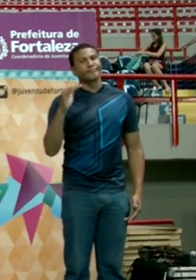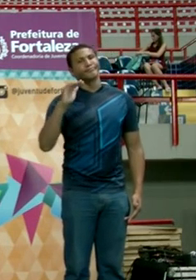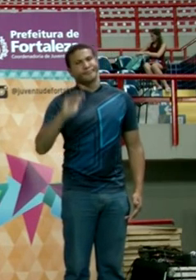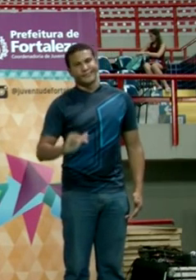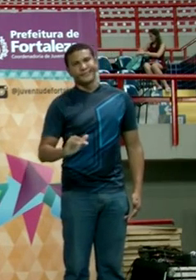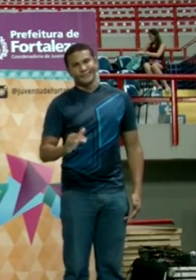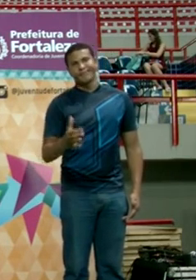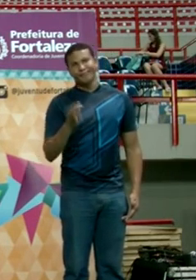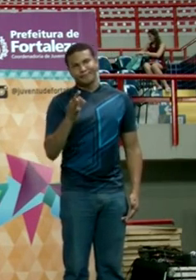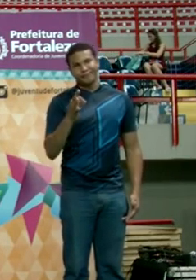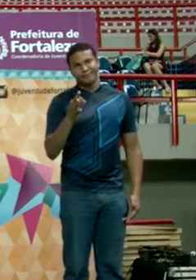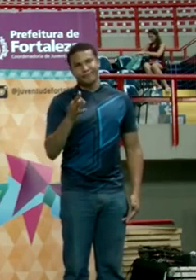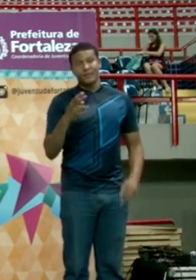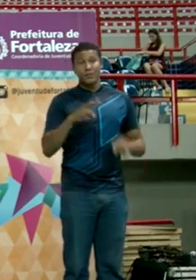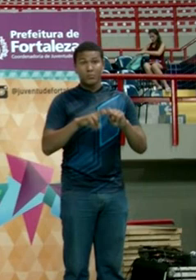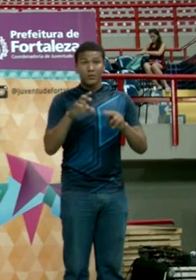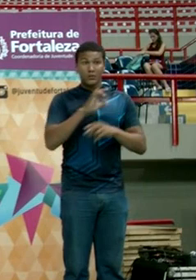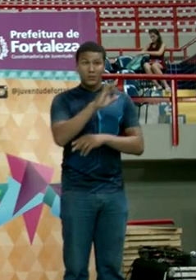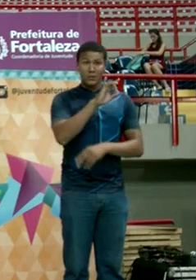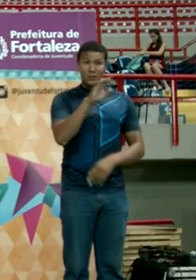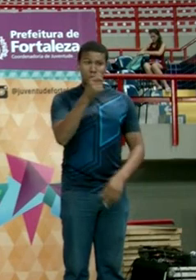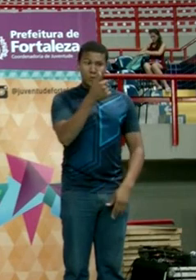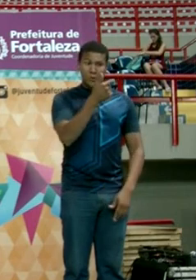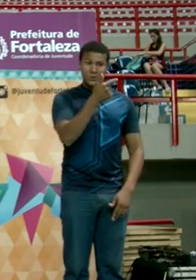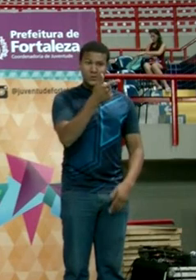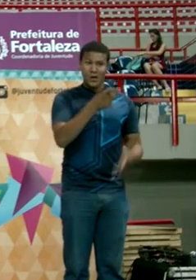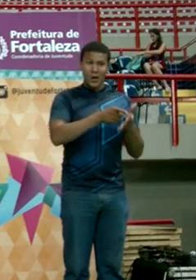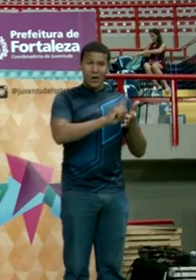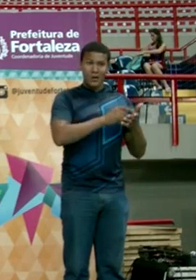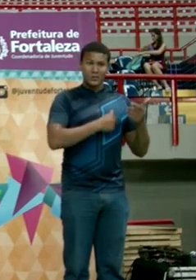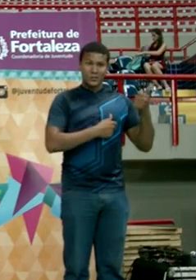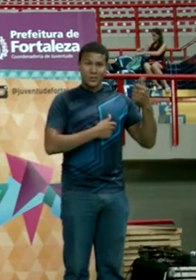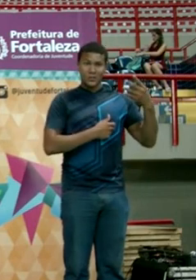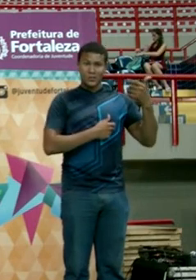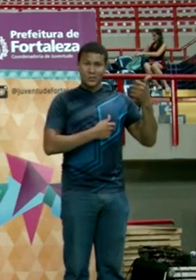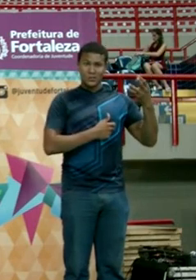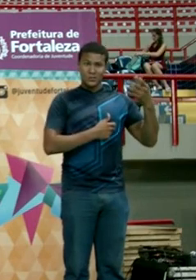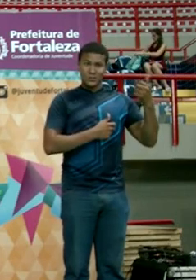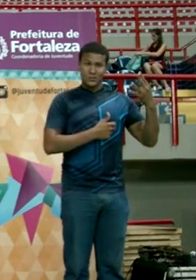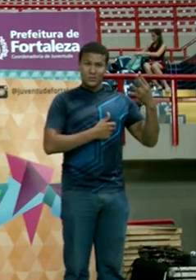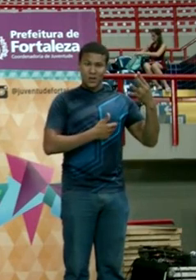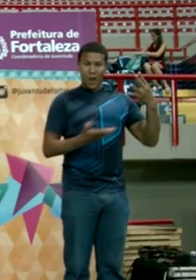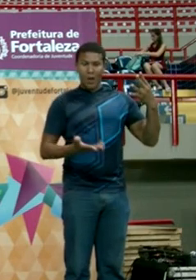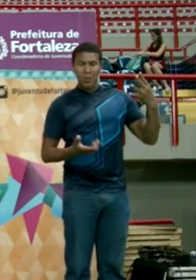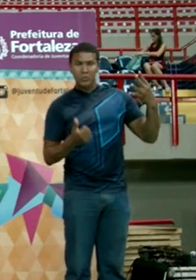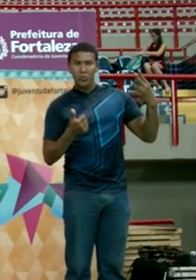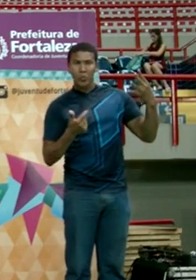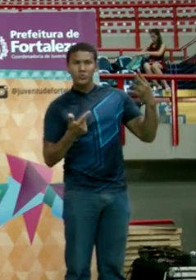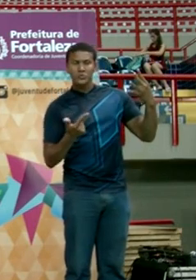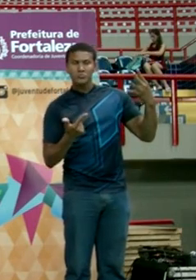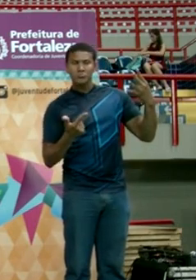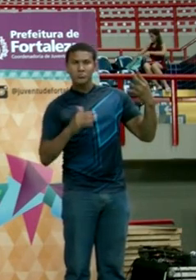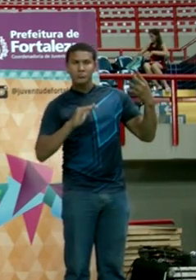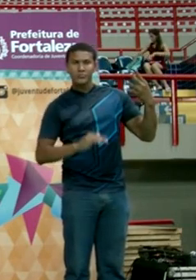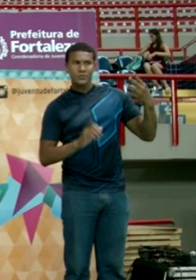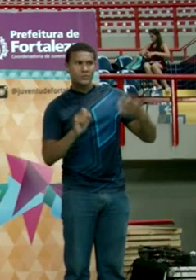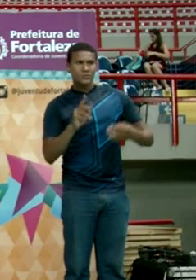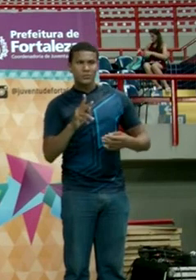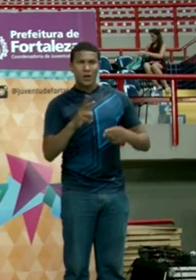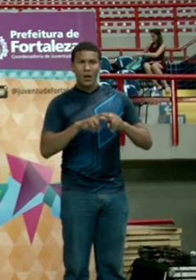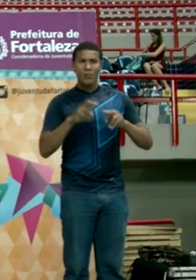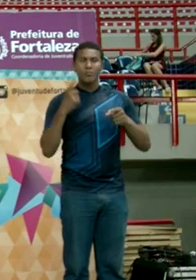Diminuiu. O custo de cada livro diminuiu, porque quando eu produzi mais, aquele custo